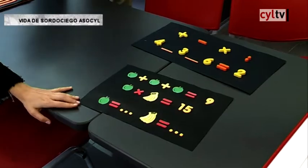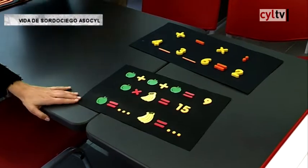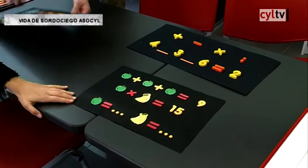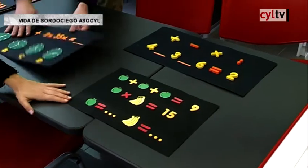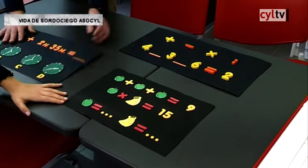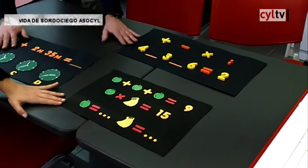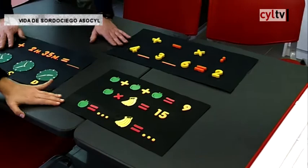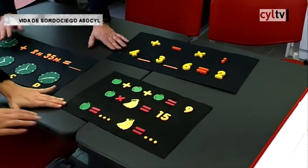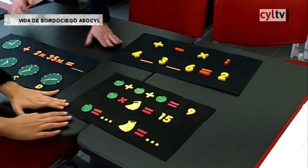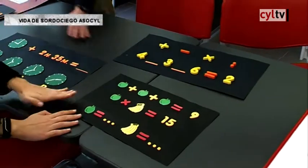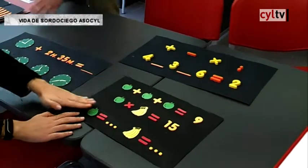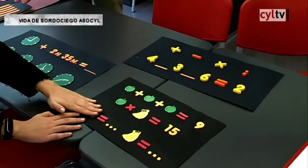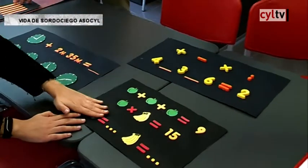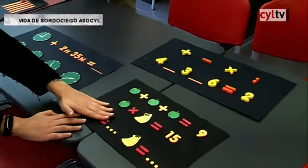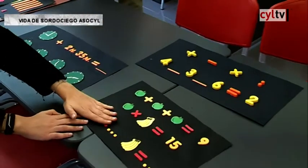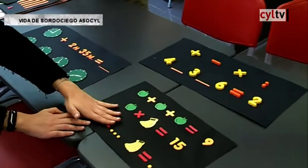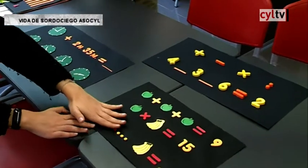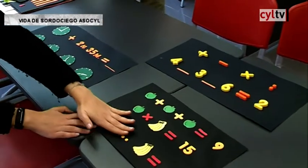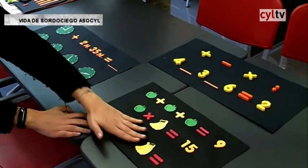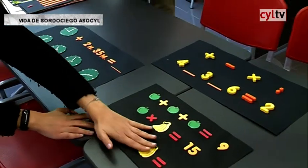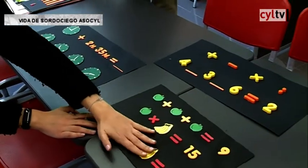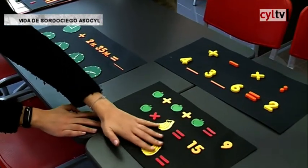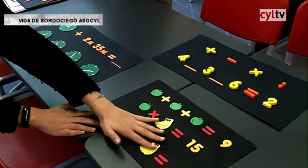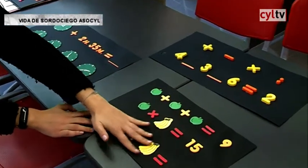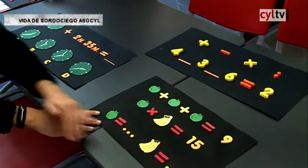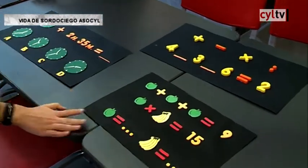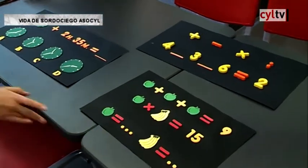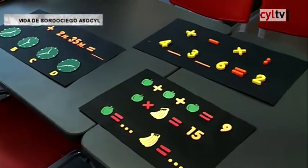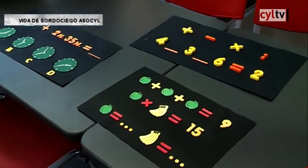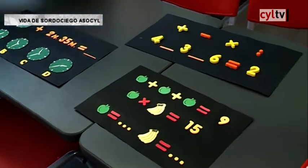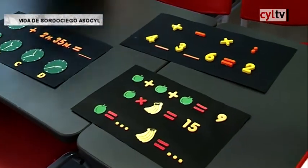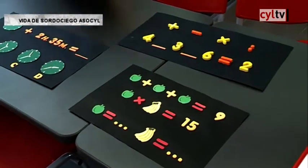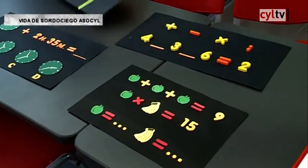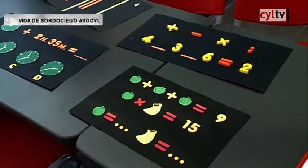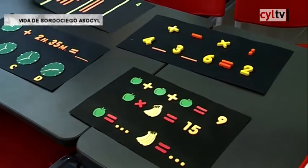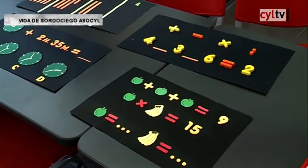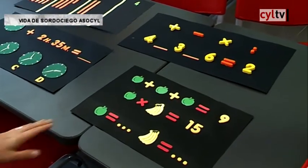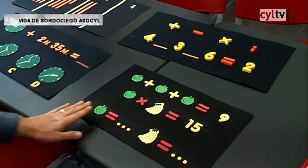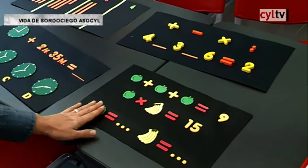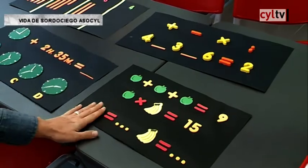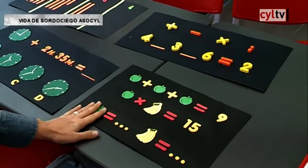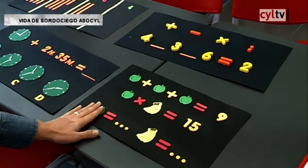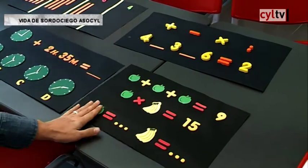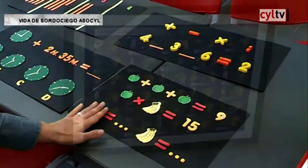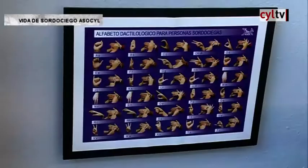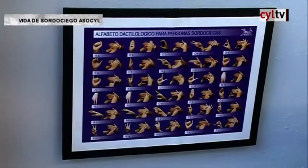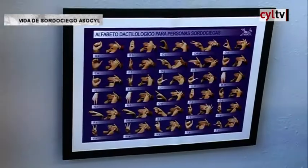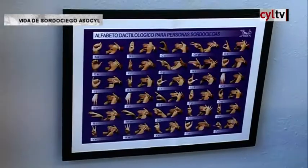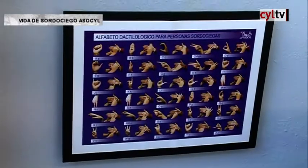una necesidad. Surgió precisamente pues por esa necesidad de que ellos pasaban un poco desapercibidos en otro tipo de